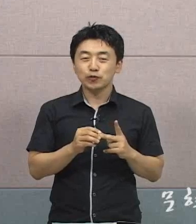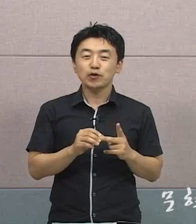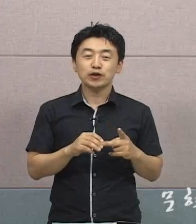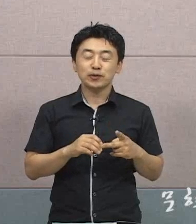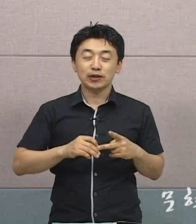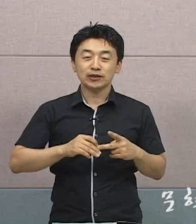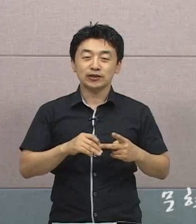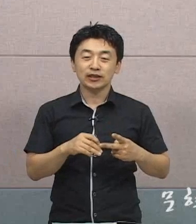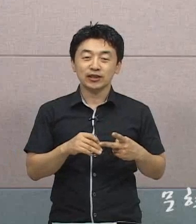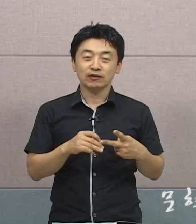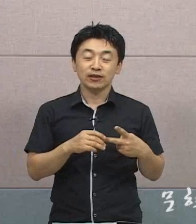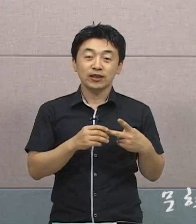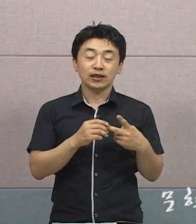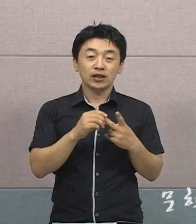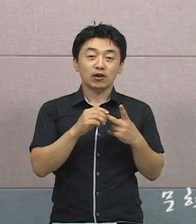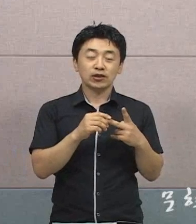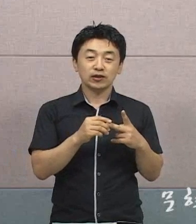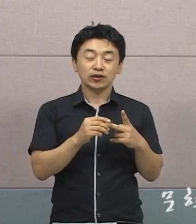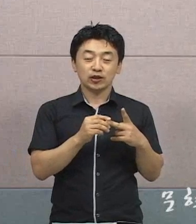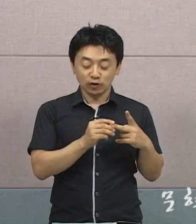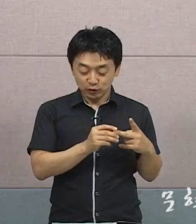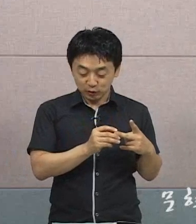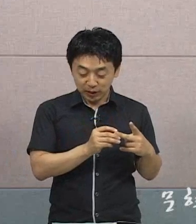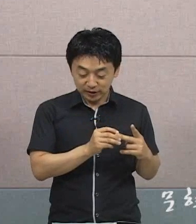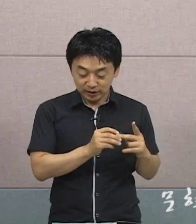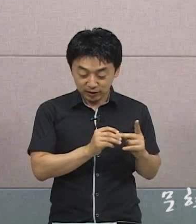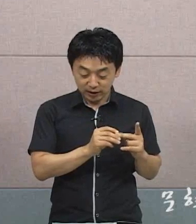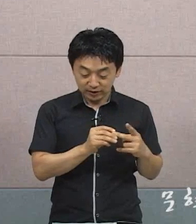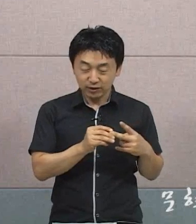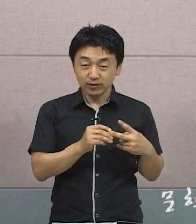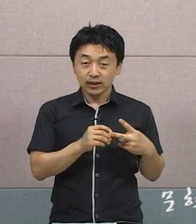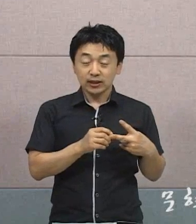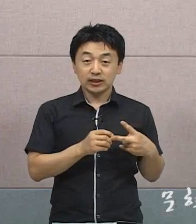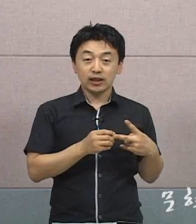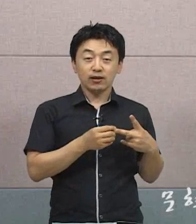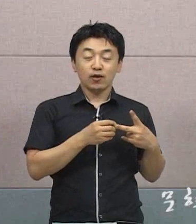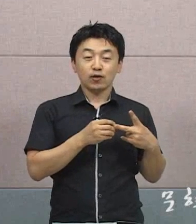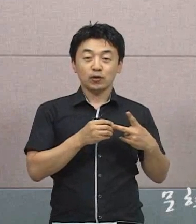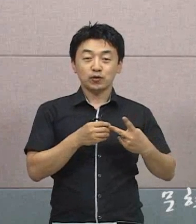외우실 필요가 있는 것이 아니라요. 거기에서 이제 경중을 좀 따지셔야 하는데요. 이제